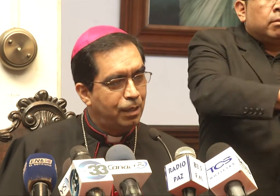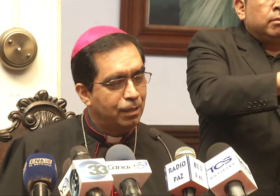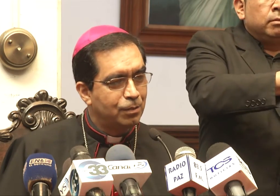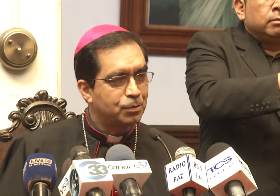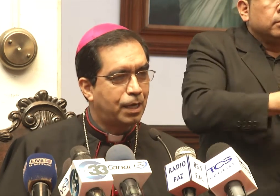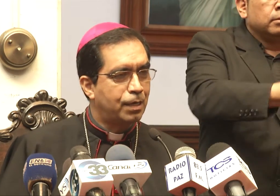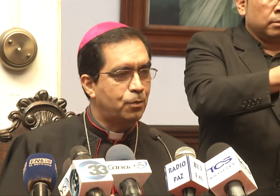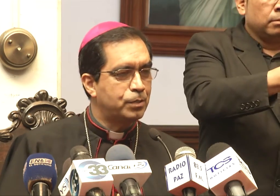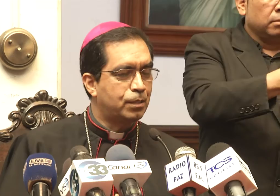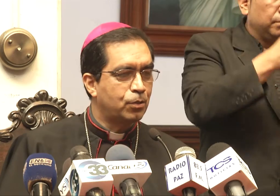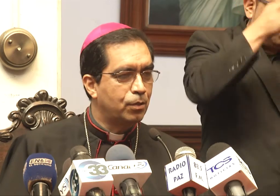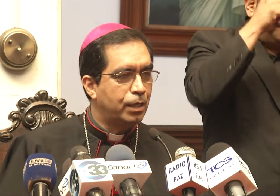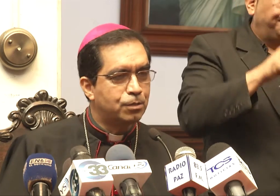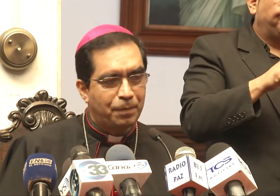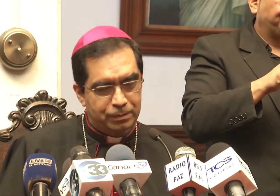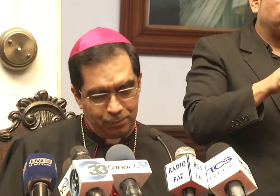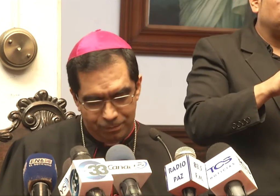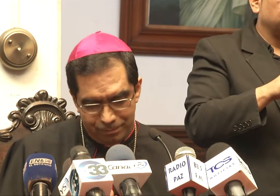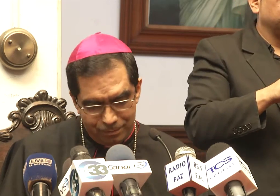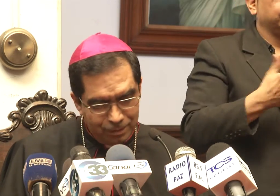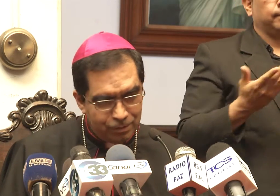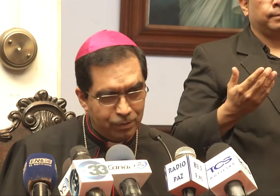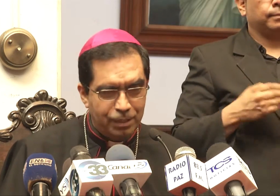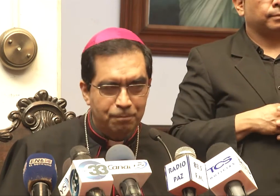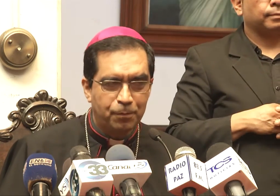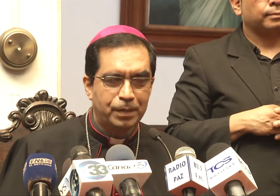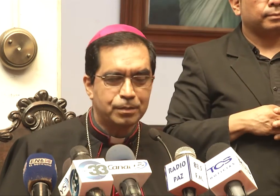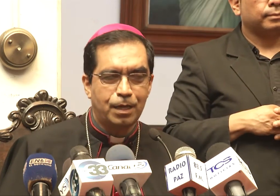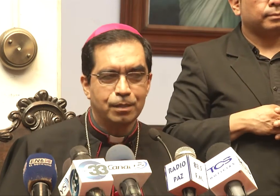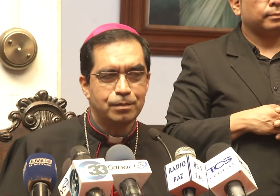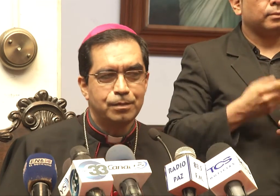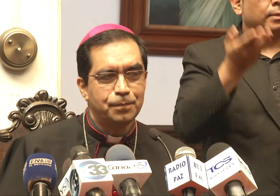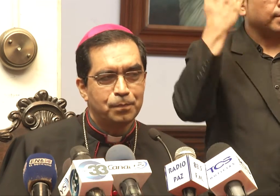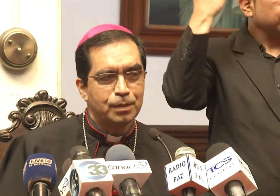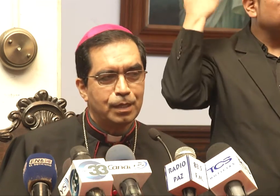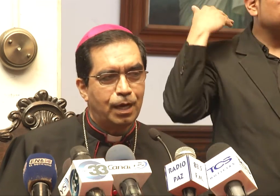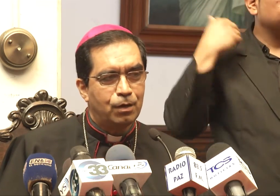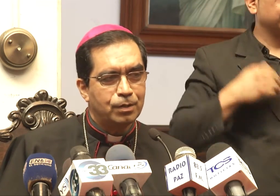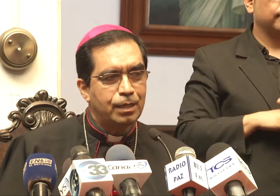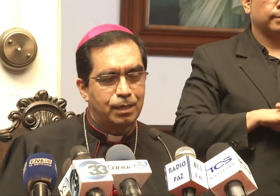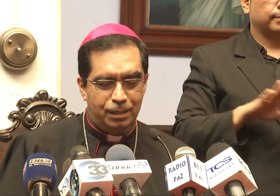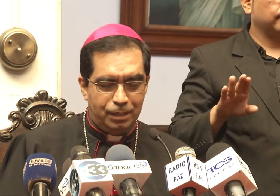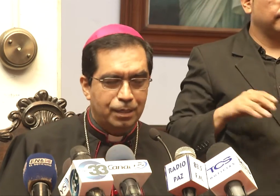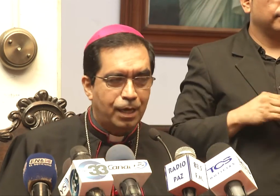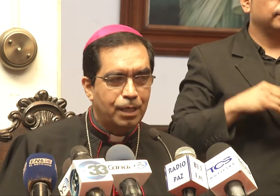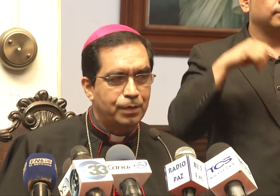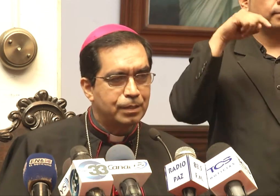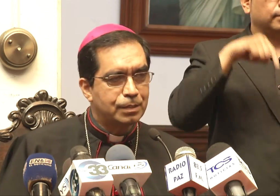repartían los cargos y todo eso pasó. Para el noticiero, Samalí Dinarte.